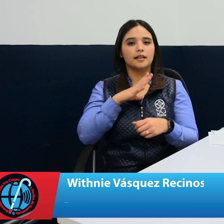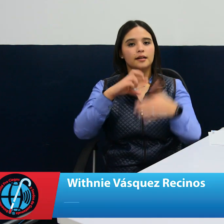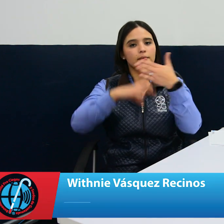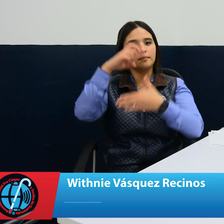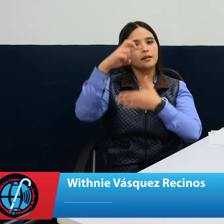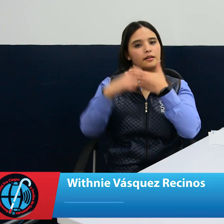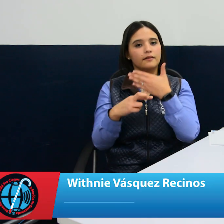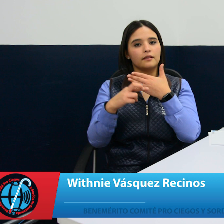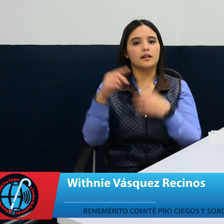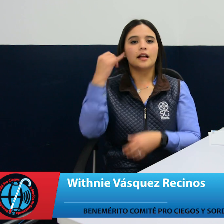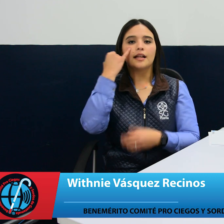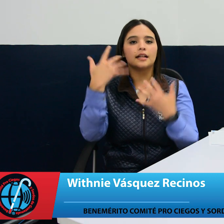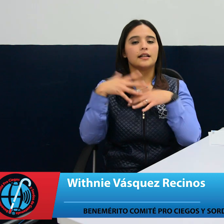el programa de inclusión laboral